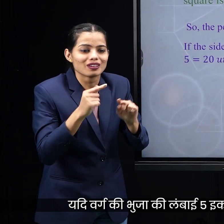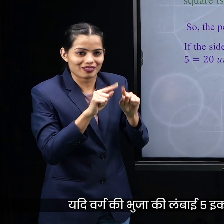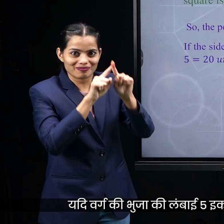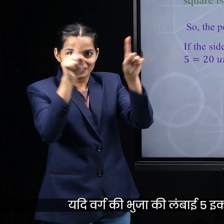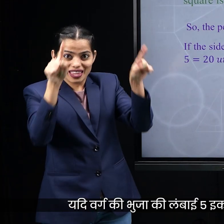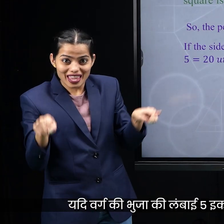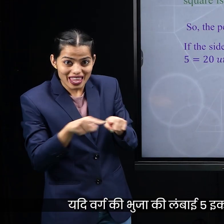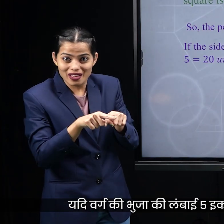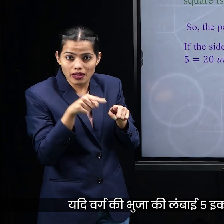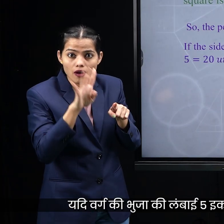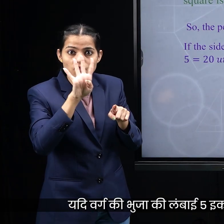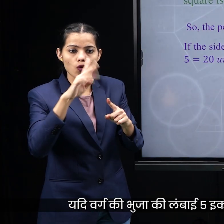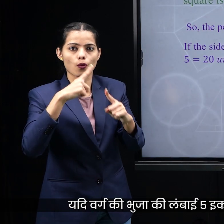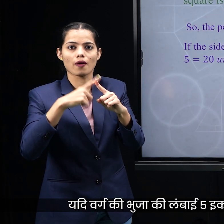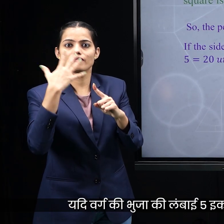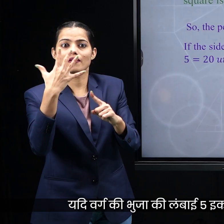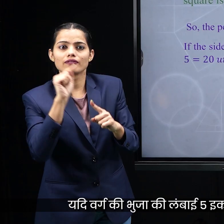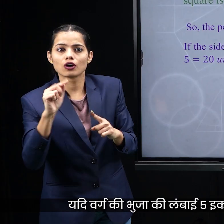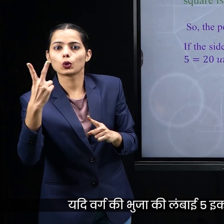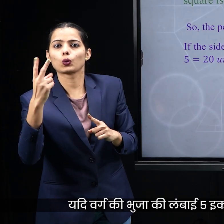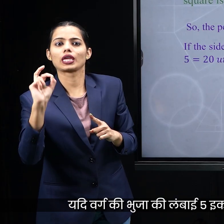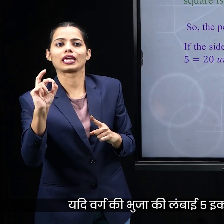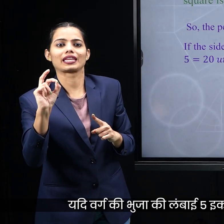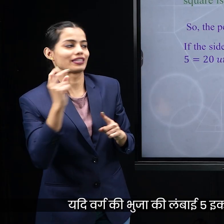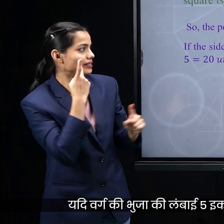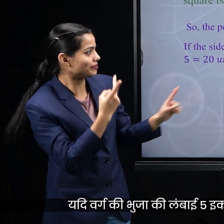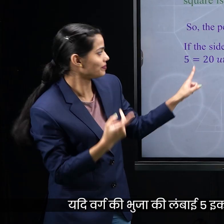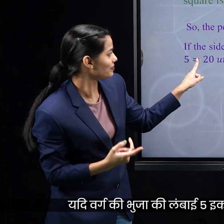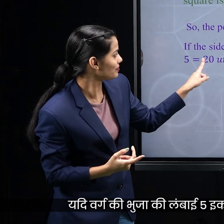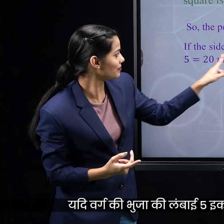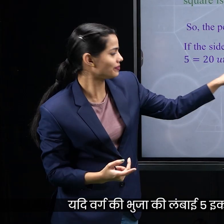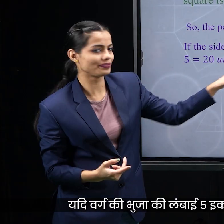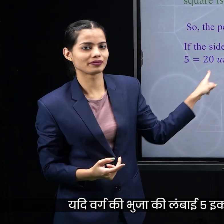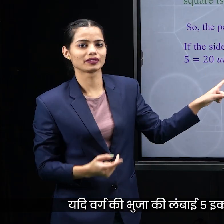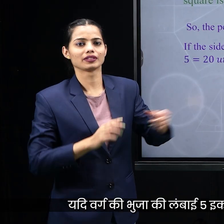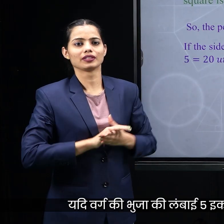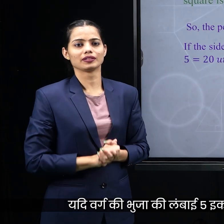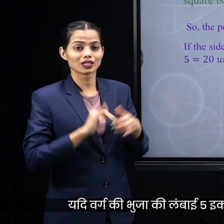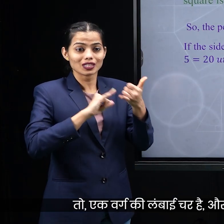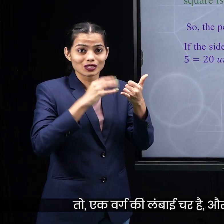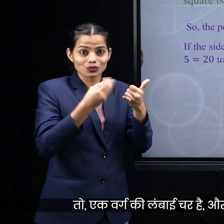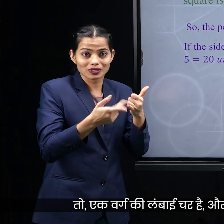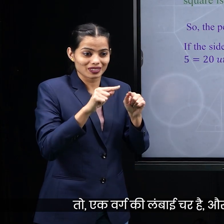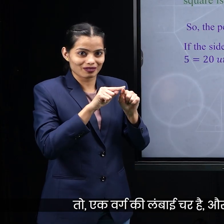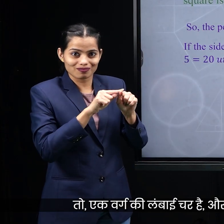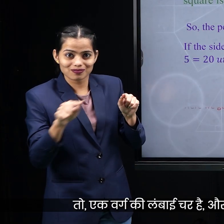तो परिधि 4 गुना 5 = 20 इकाई है। तो एक वर्ग